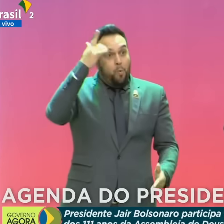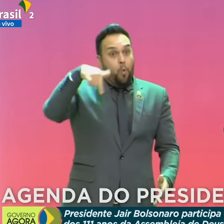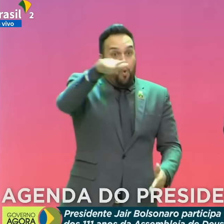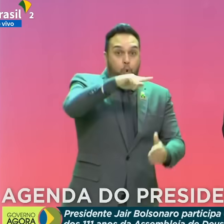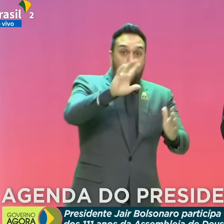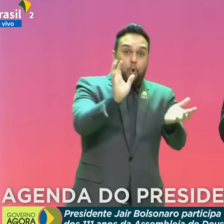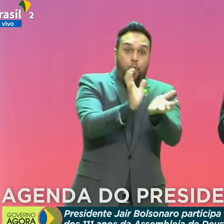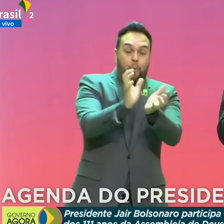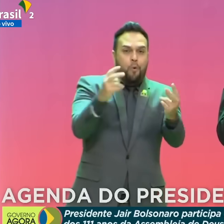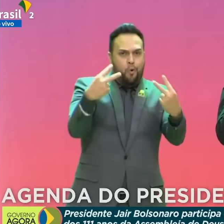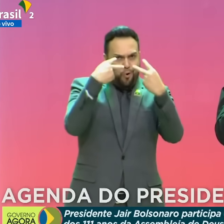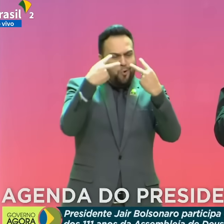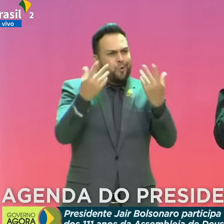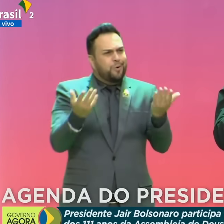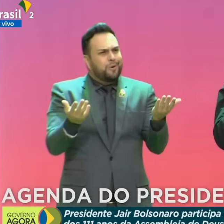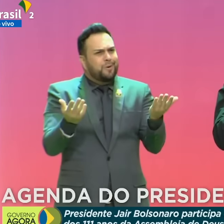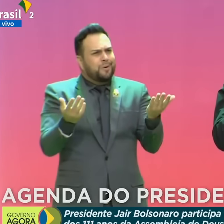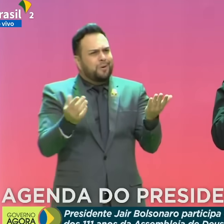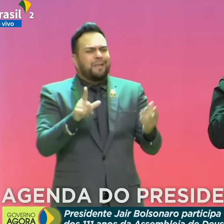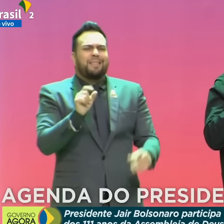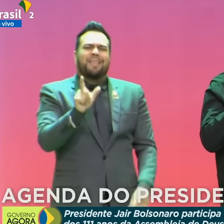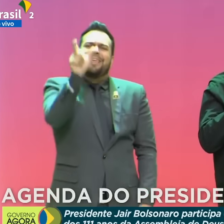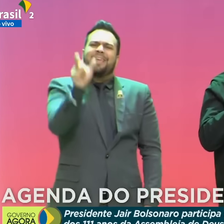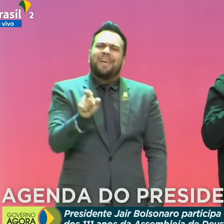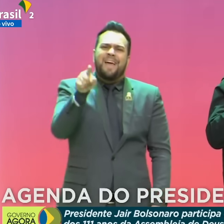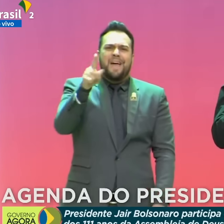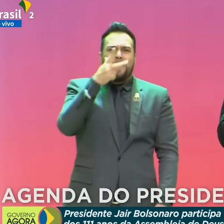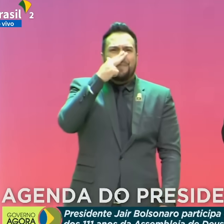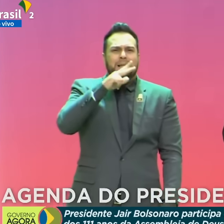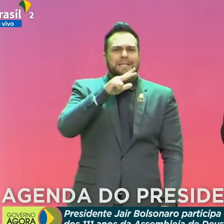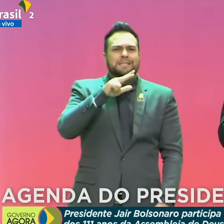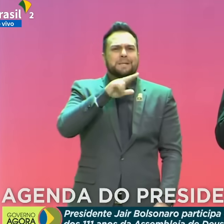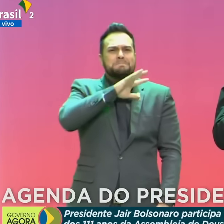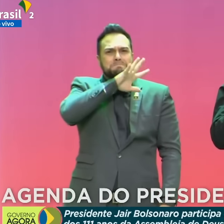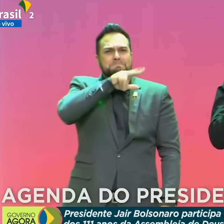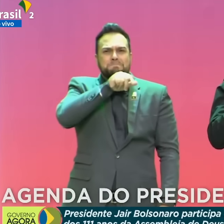com toda certeza, e pensaram, que bicho é esse?